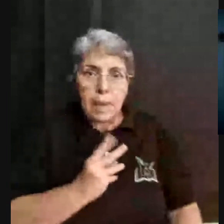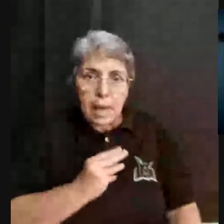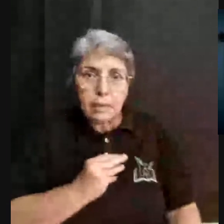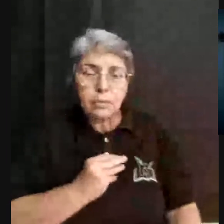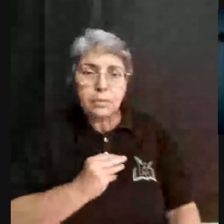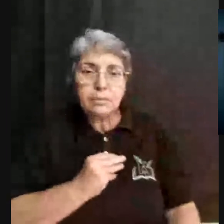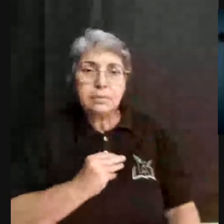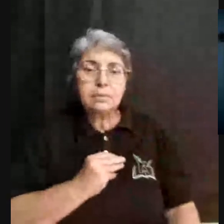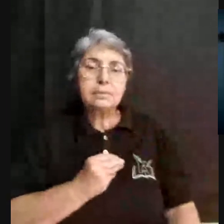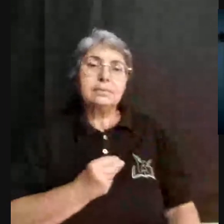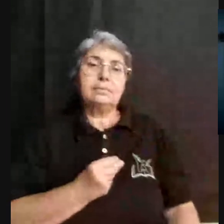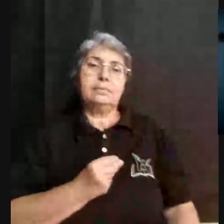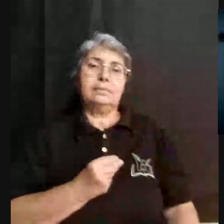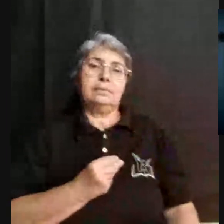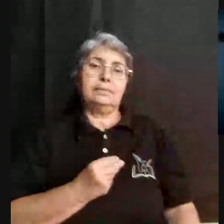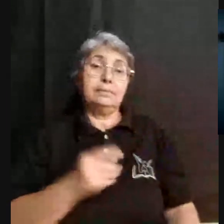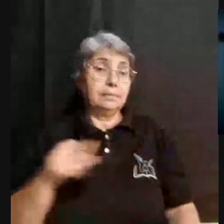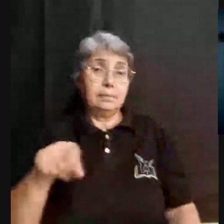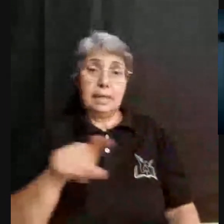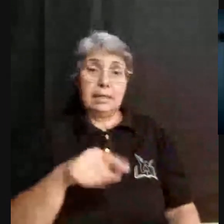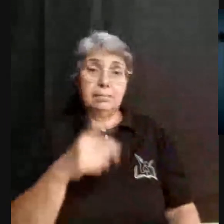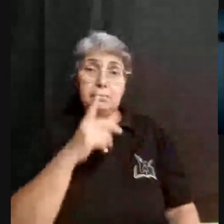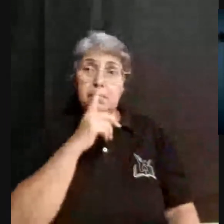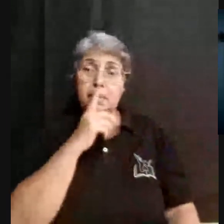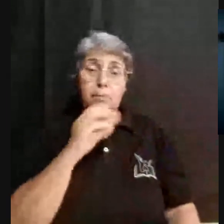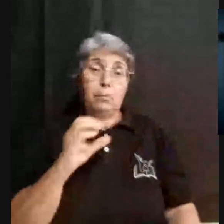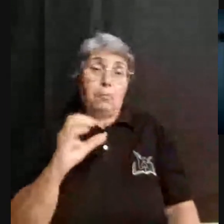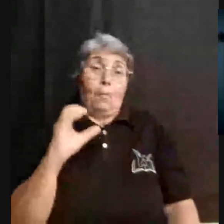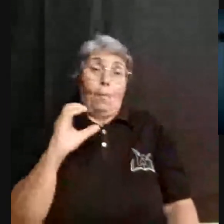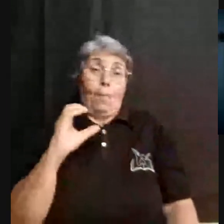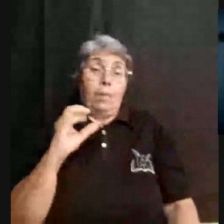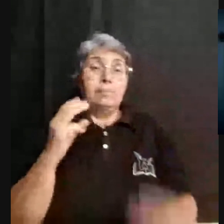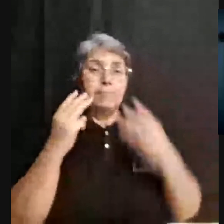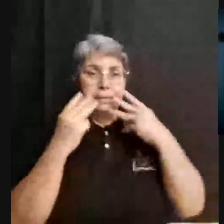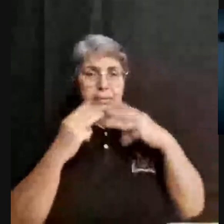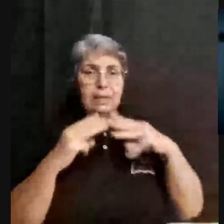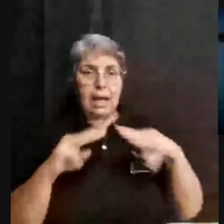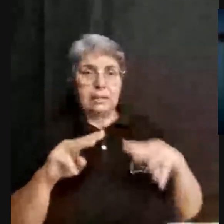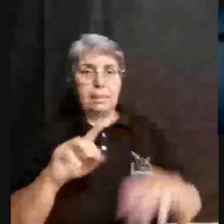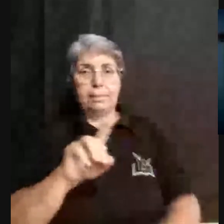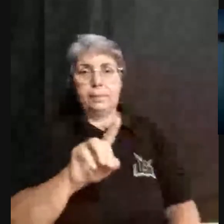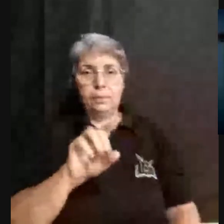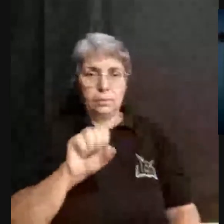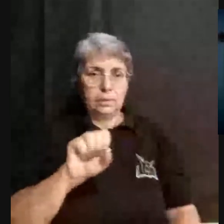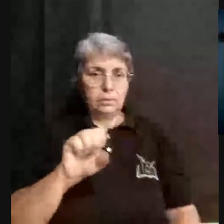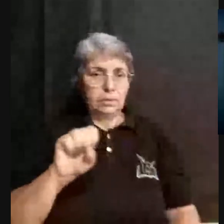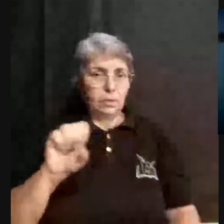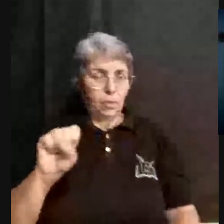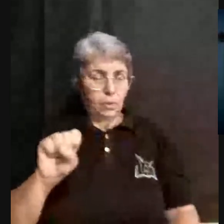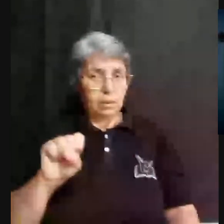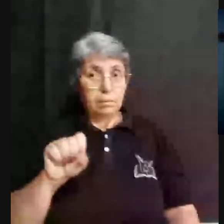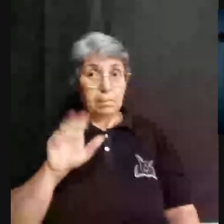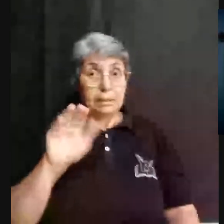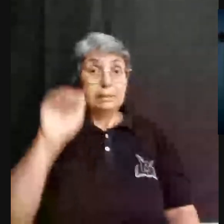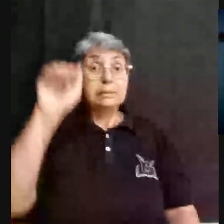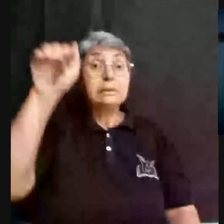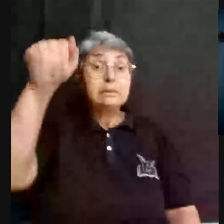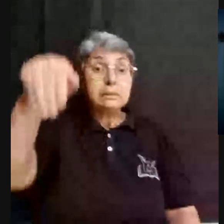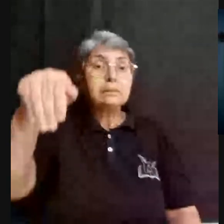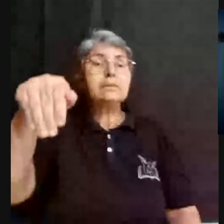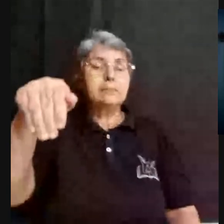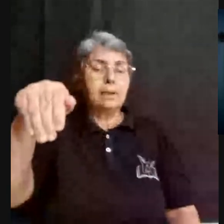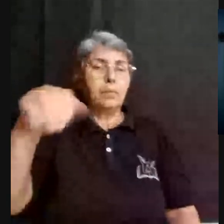respeito da mensagem de 1888, mas em seu íntimo continuaram acariciando esse espírito